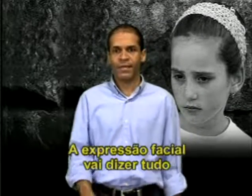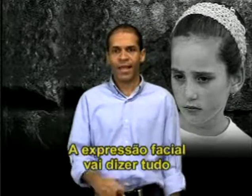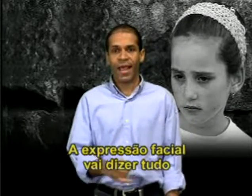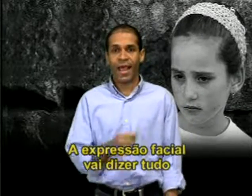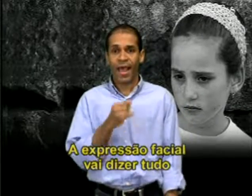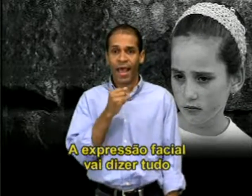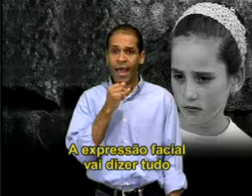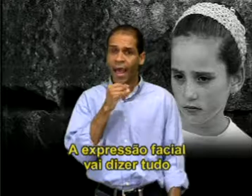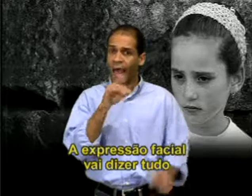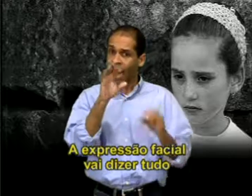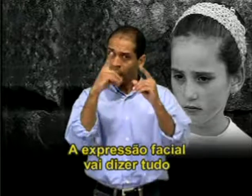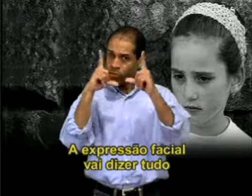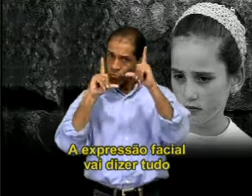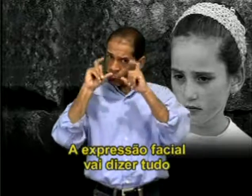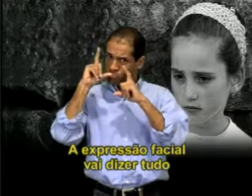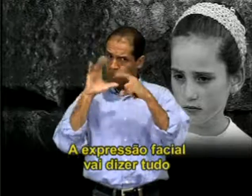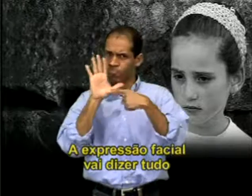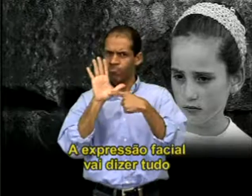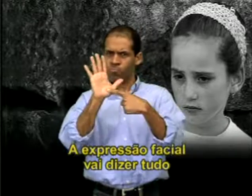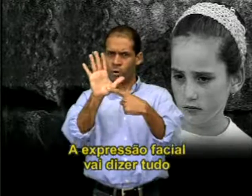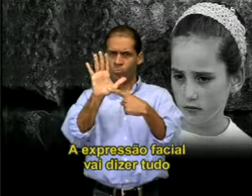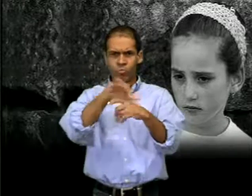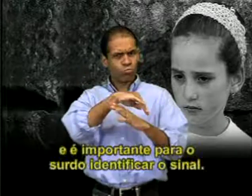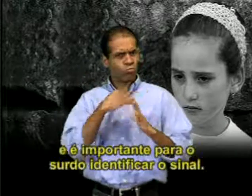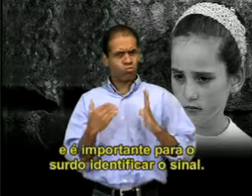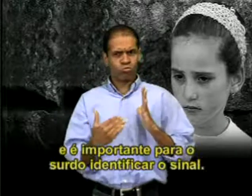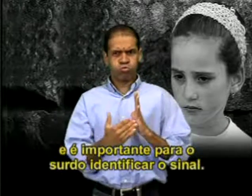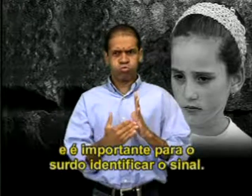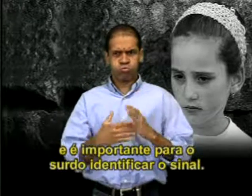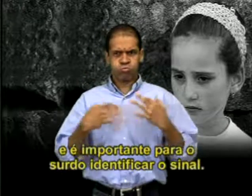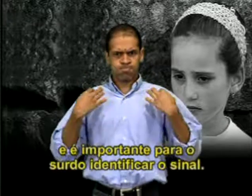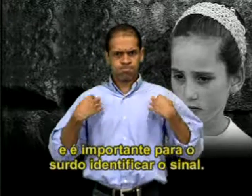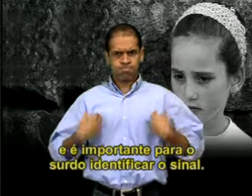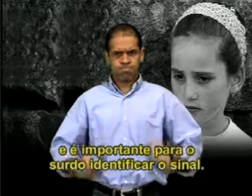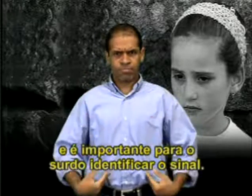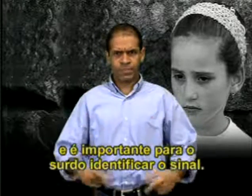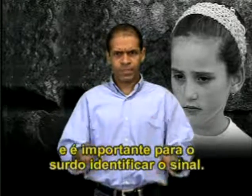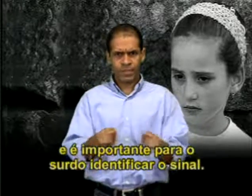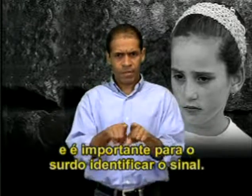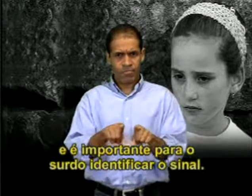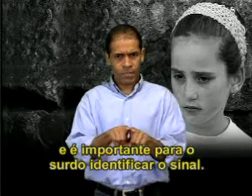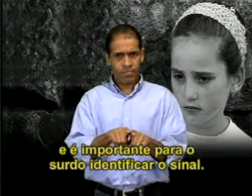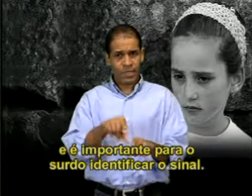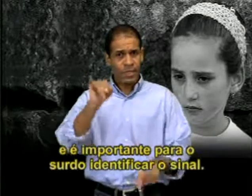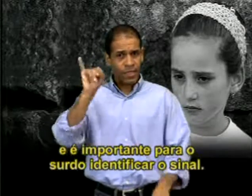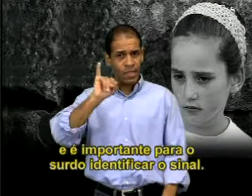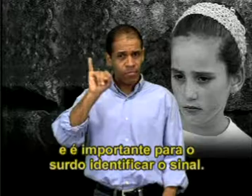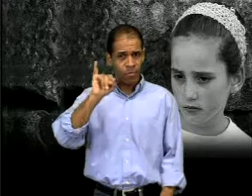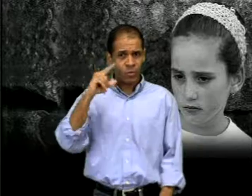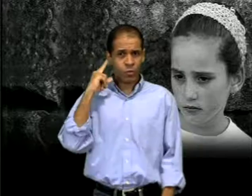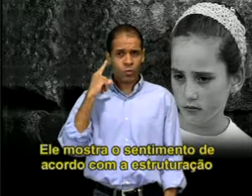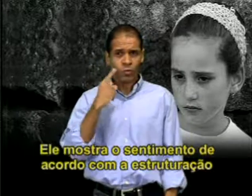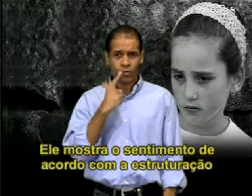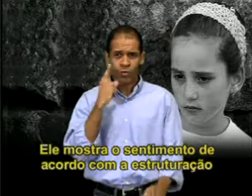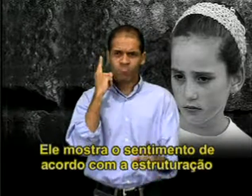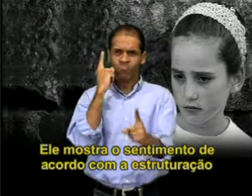A expressão facial vai dizer tudo, e é importante para o surdo identificar o sinal. Ele mostra